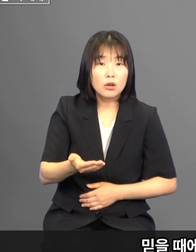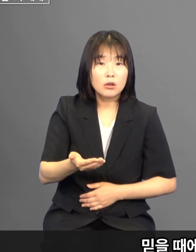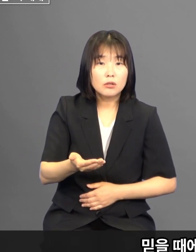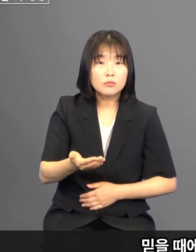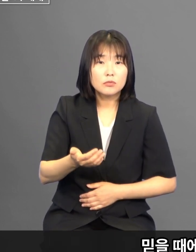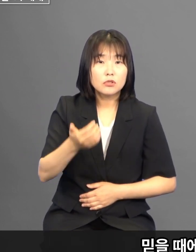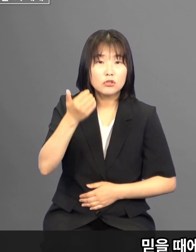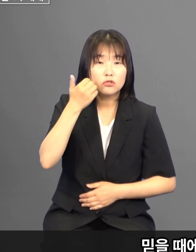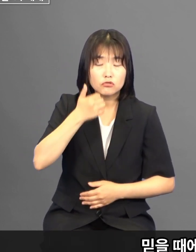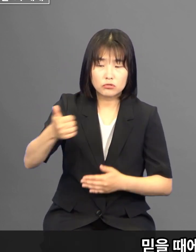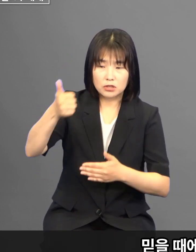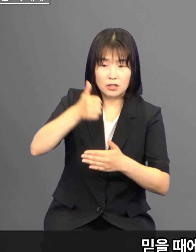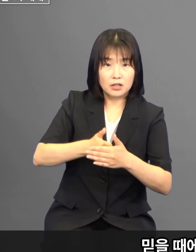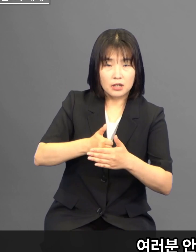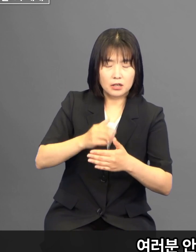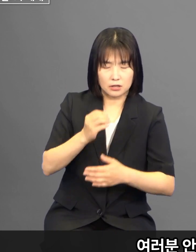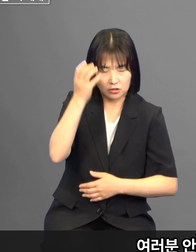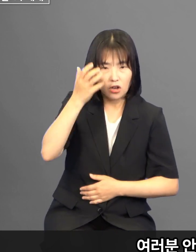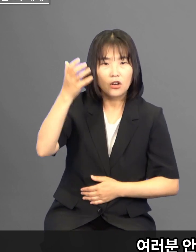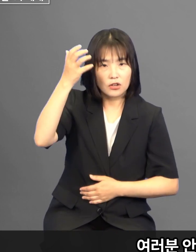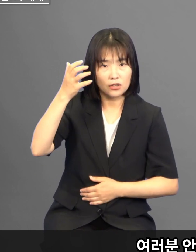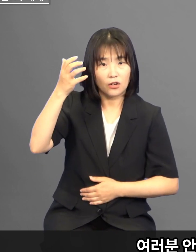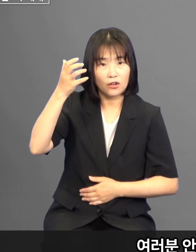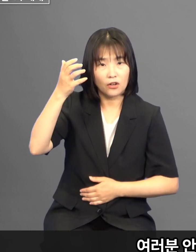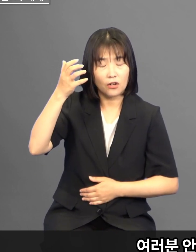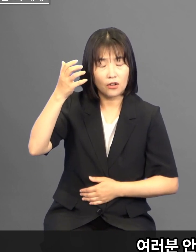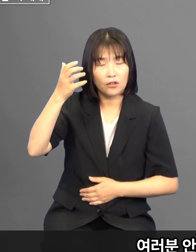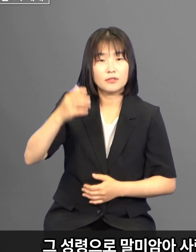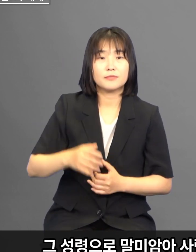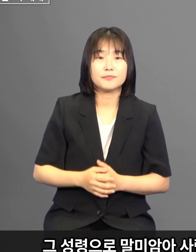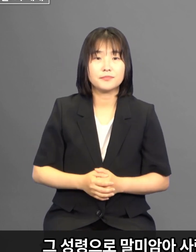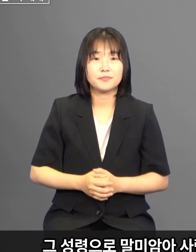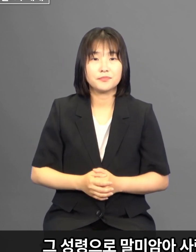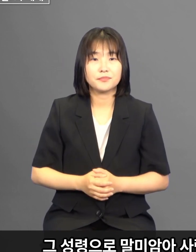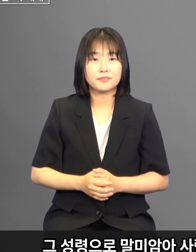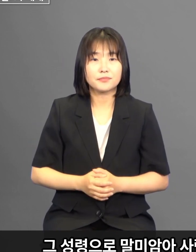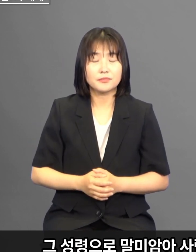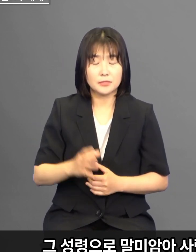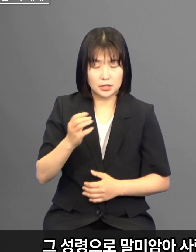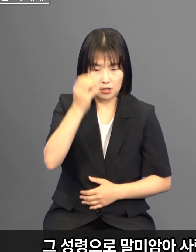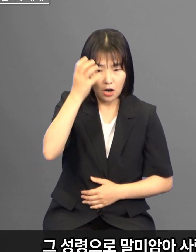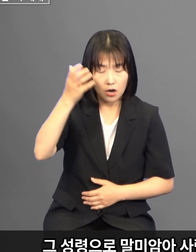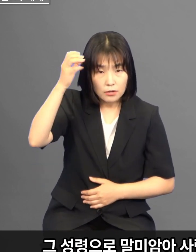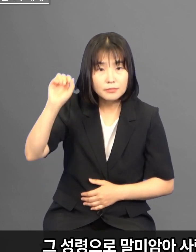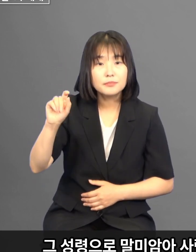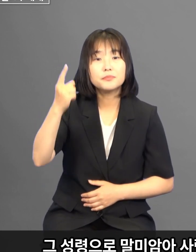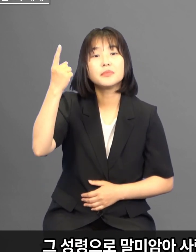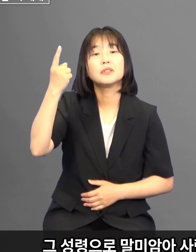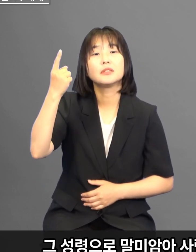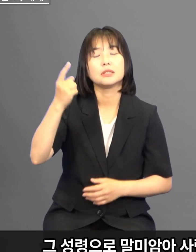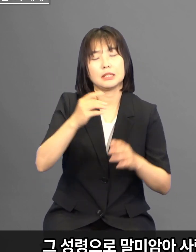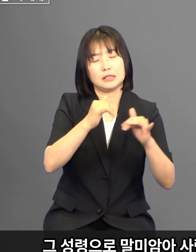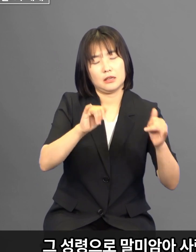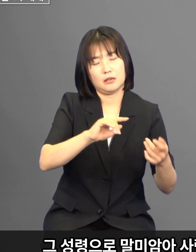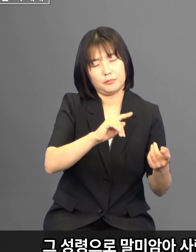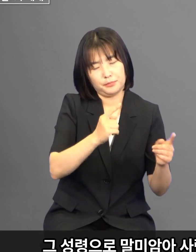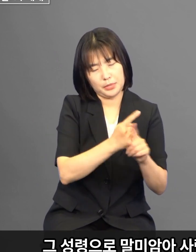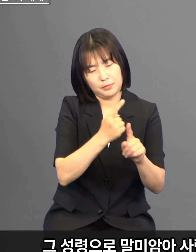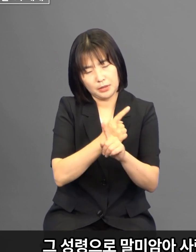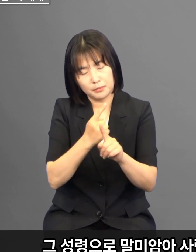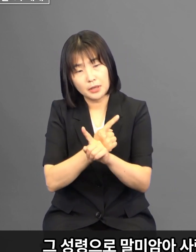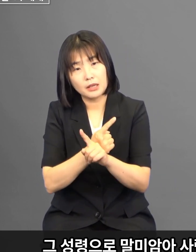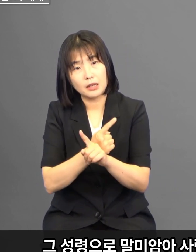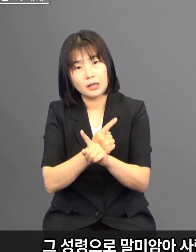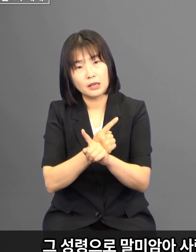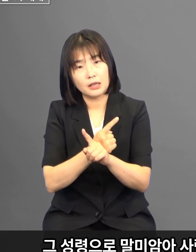때에 성령이 계시잖아요. 여러분 안에 성령이 계십니까? 그 성령으로 말미암아 사람들을 변화시키는